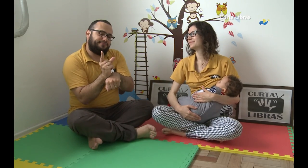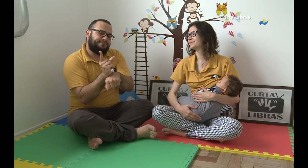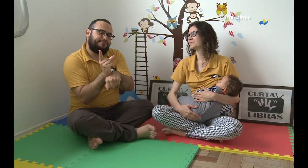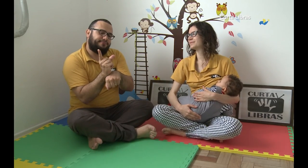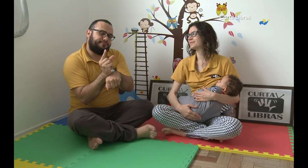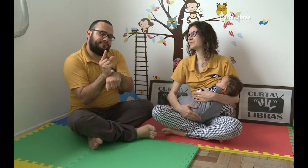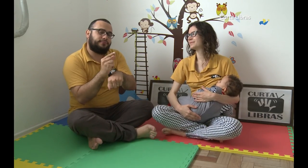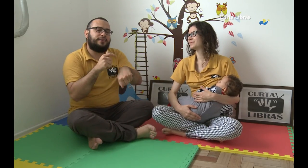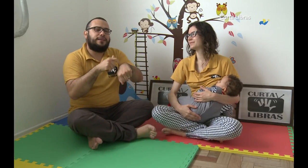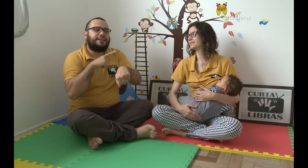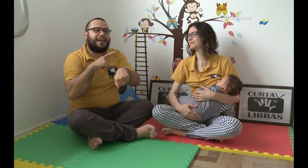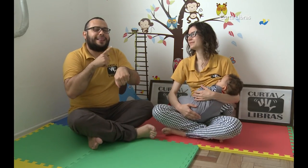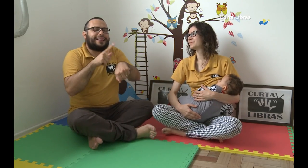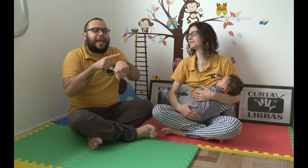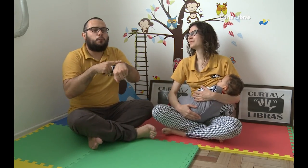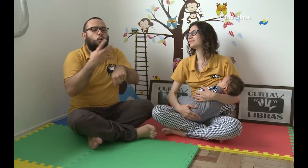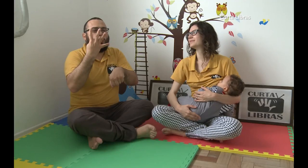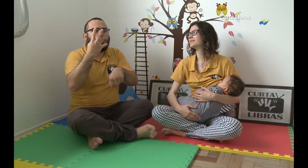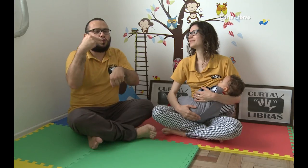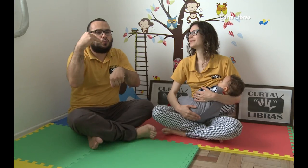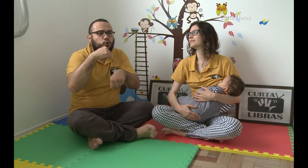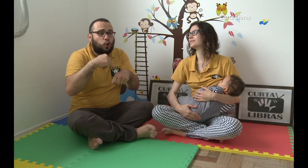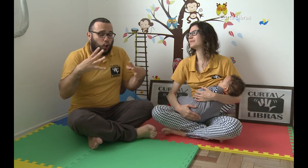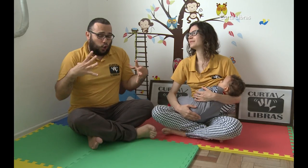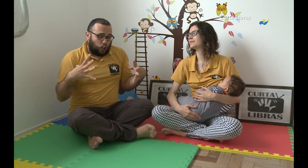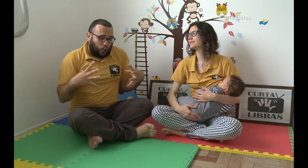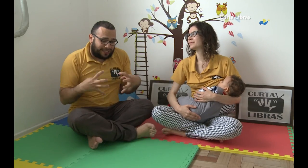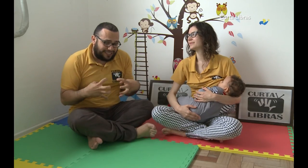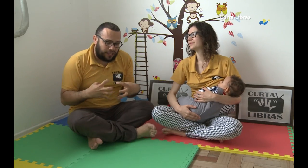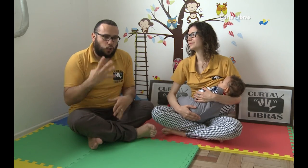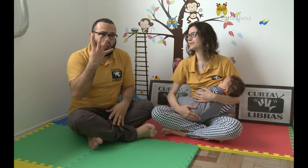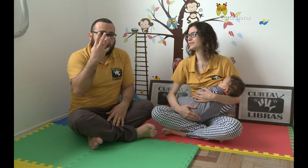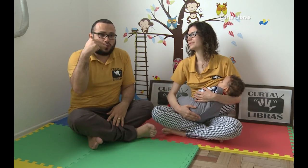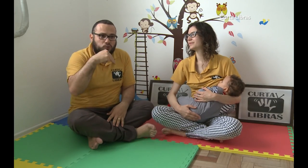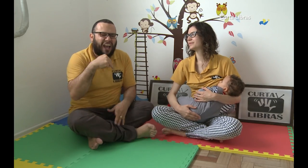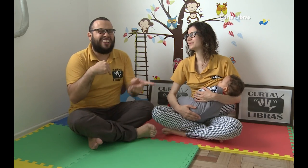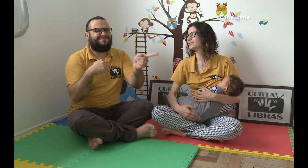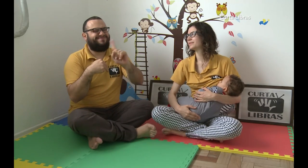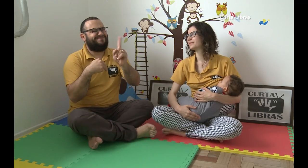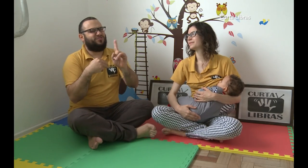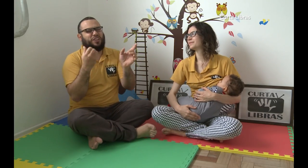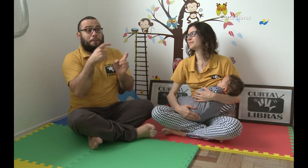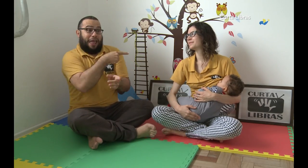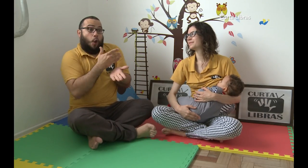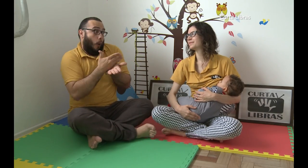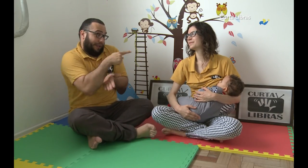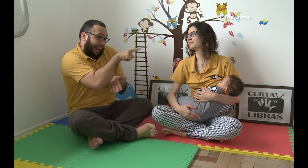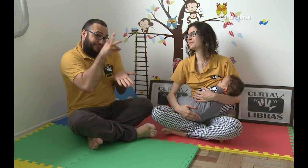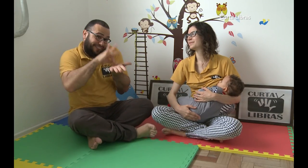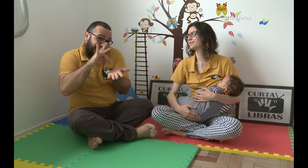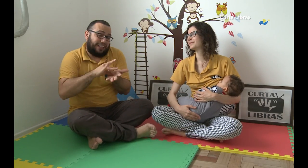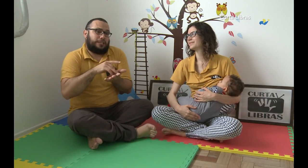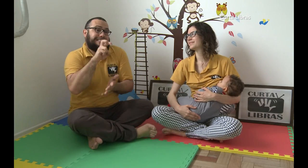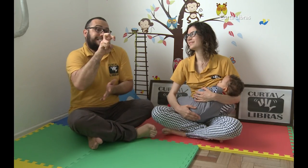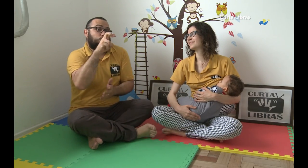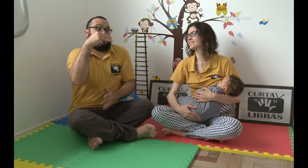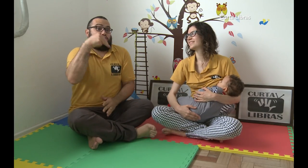Podia esperar em casa O intervalo das contrações Ia diminuindo De 5 em 5 minutos De 4 em 4